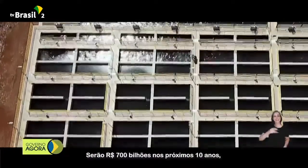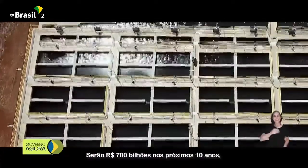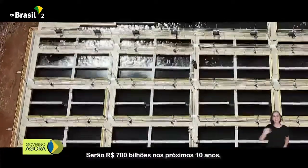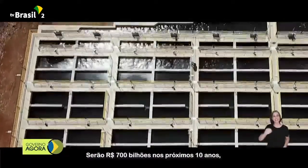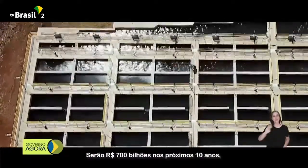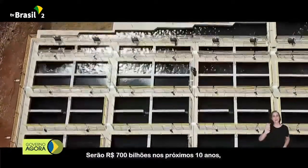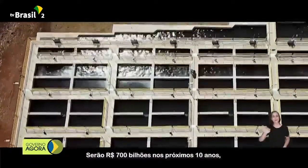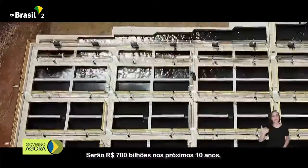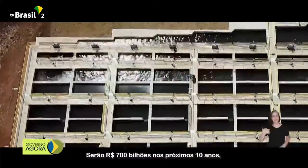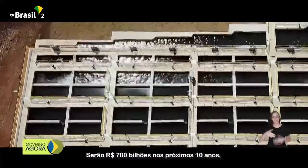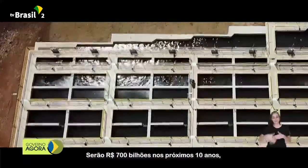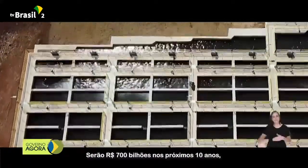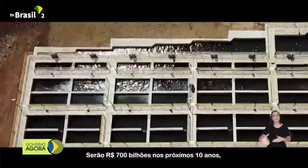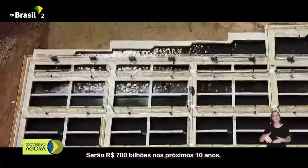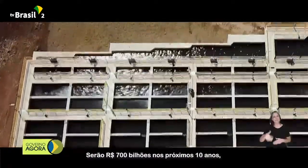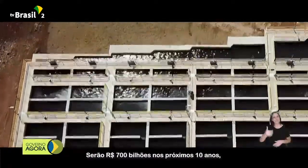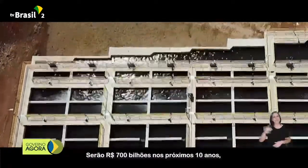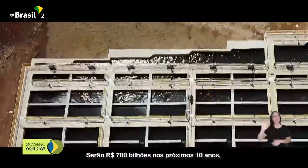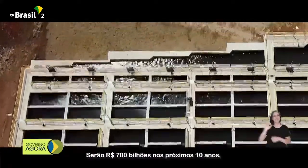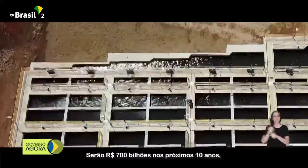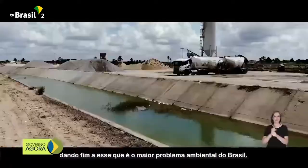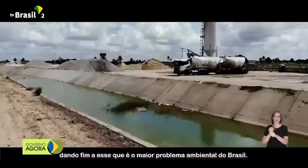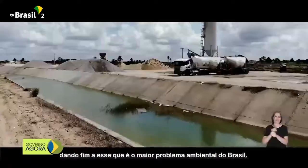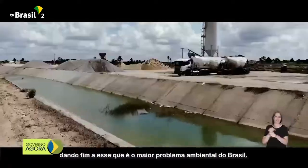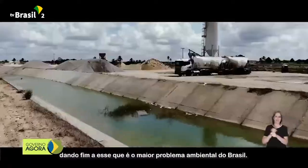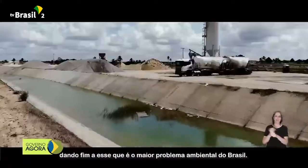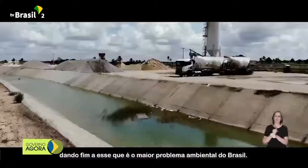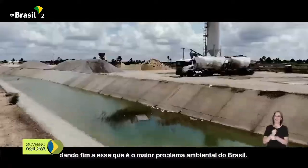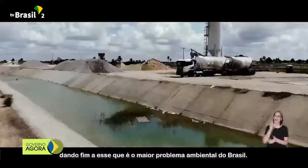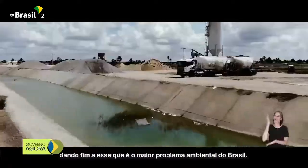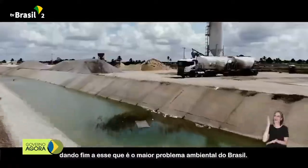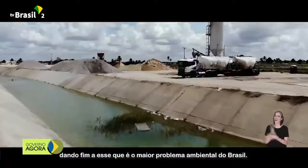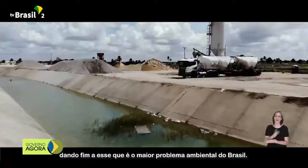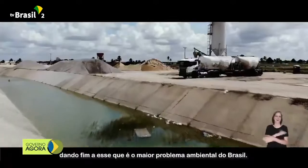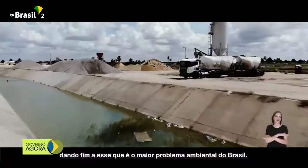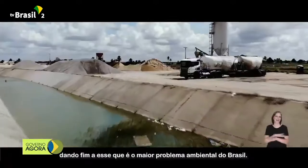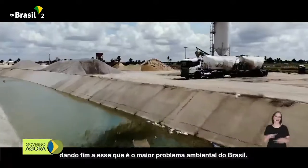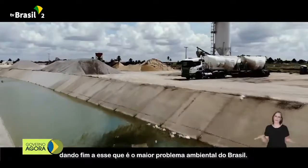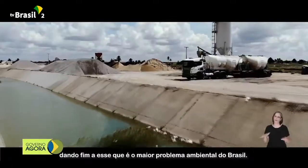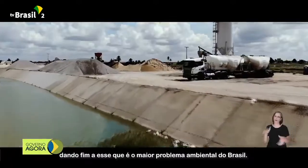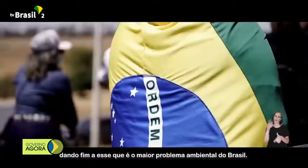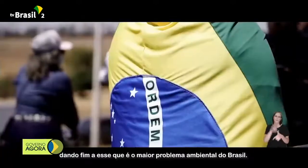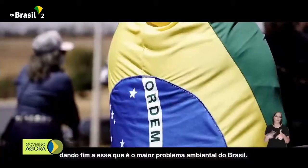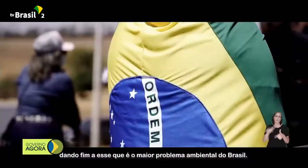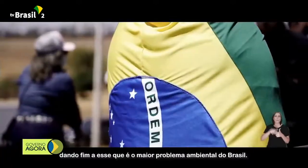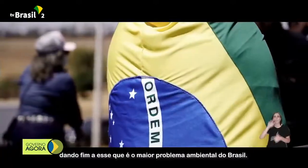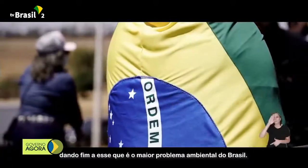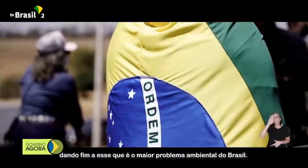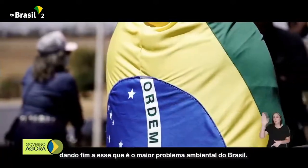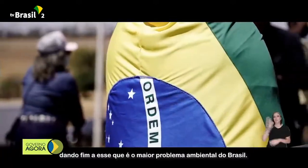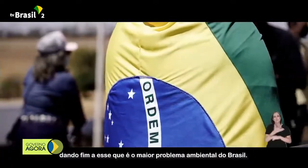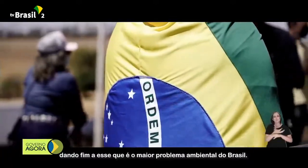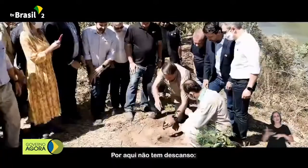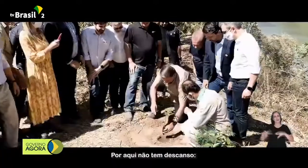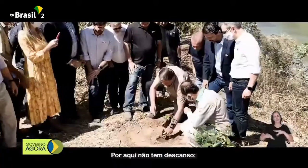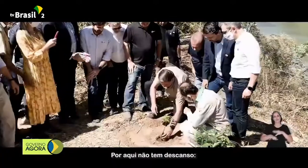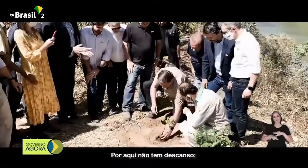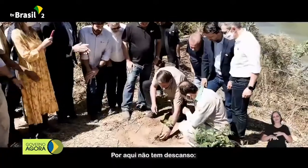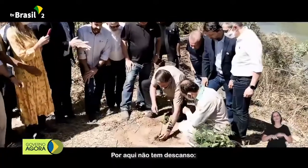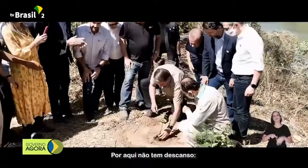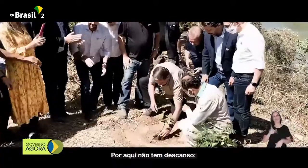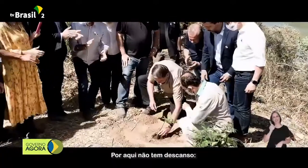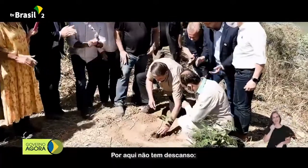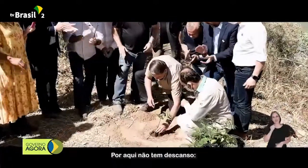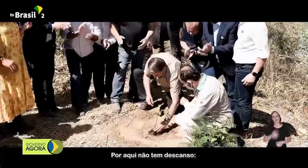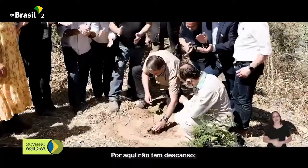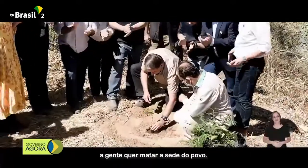700 bilhões de reais nos próximos 10 anos, dando fim a esse que é o maior problema ambiental do Brasil. Por aqui não